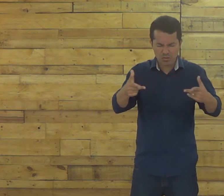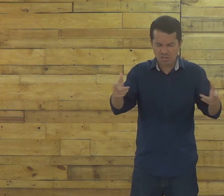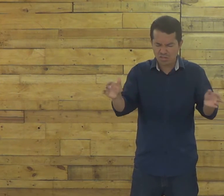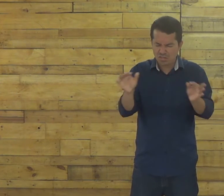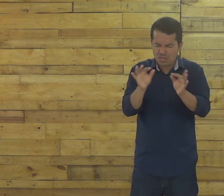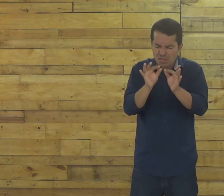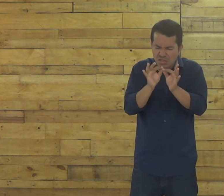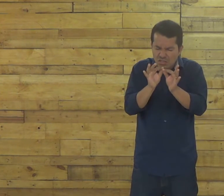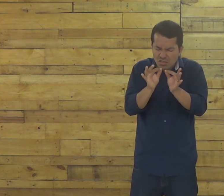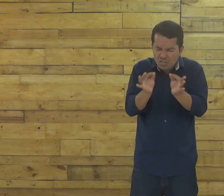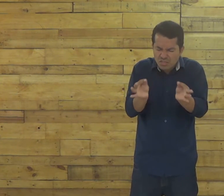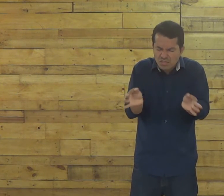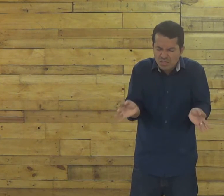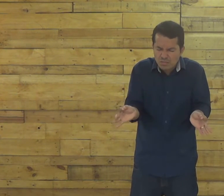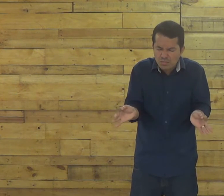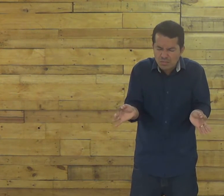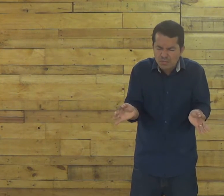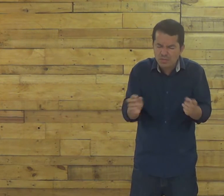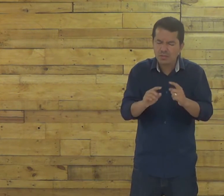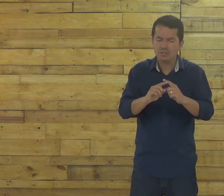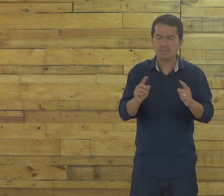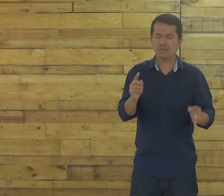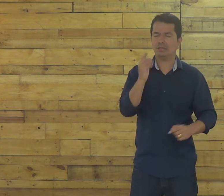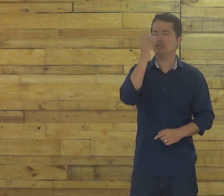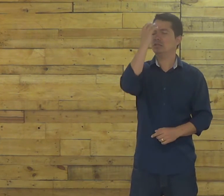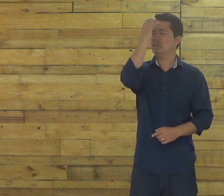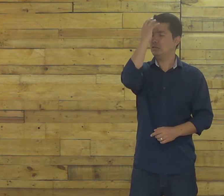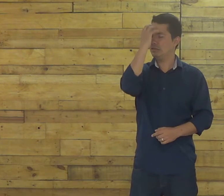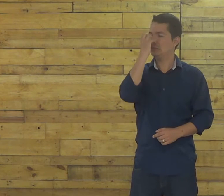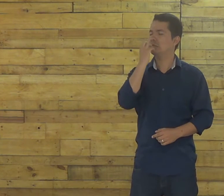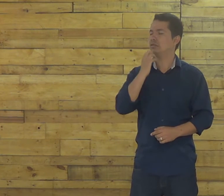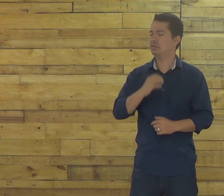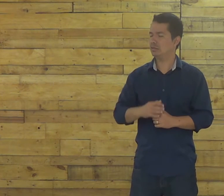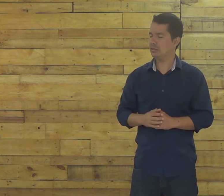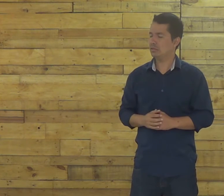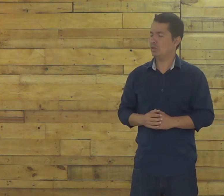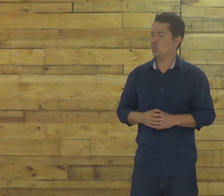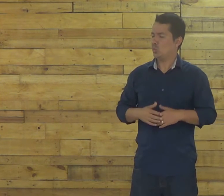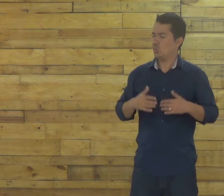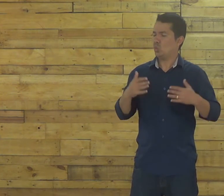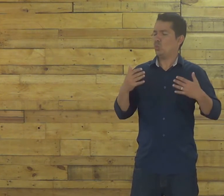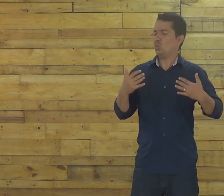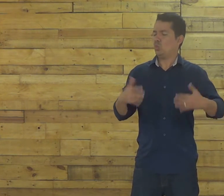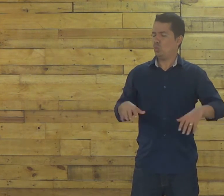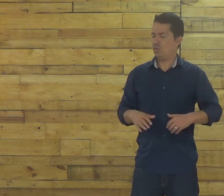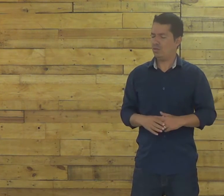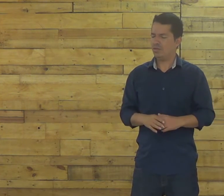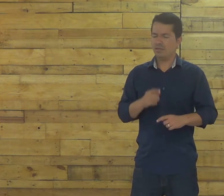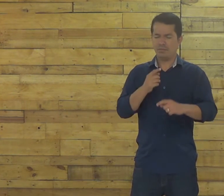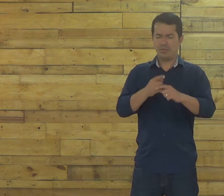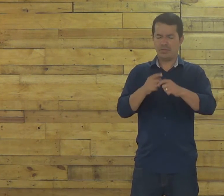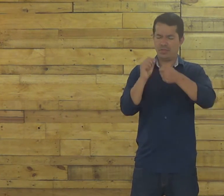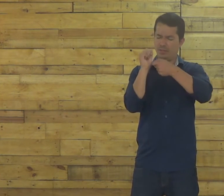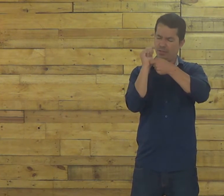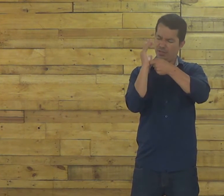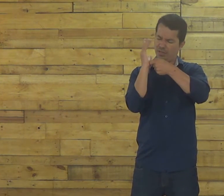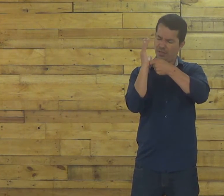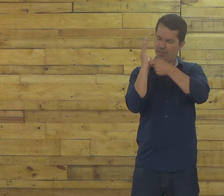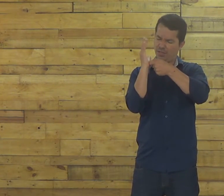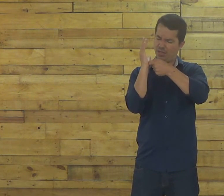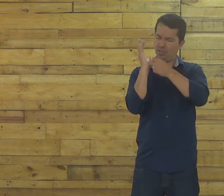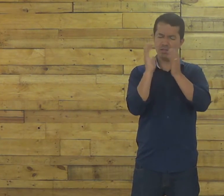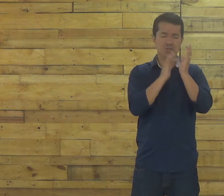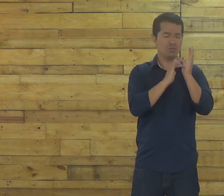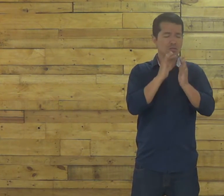nós acabamos de aprender algumas coisas tão simples, mas que são muito sérias, bem sérias.